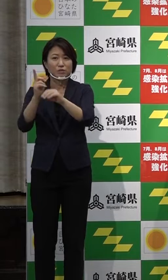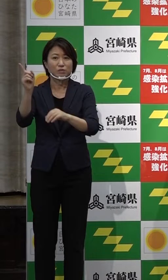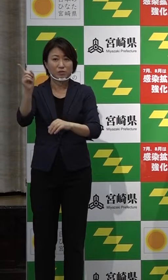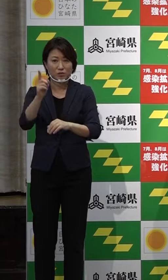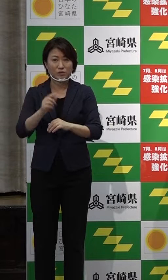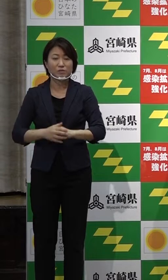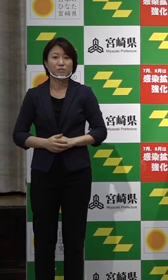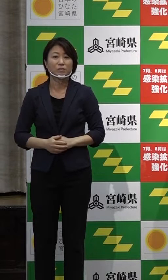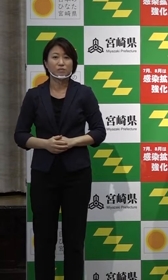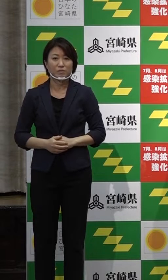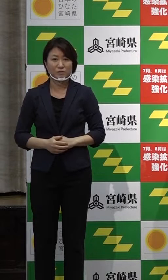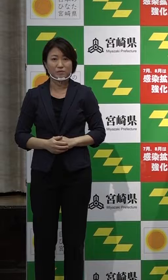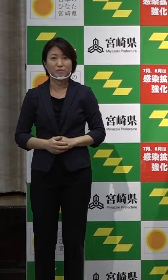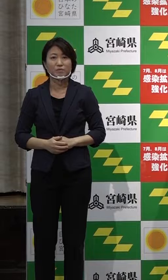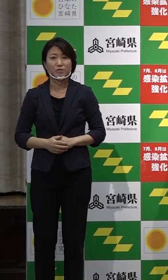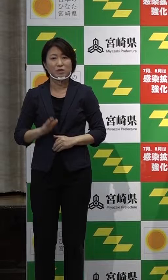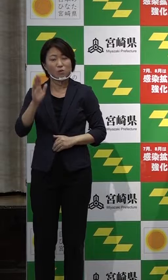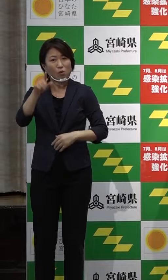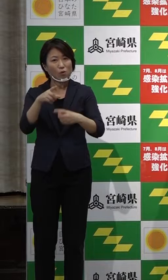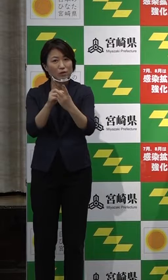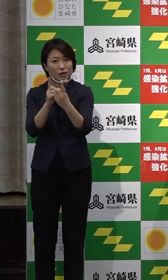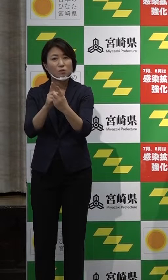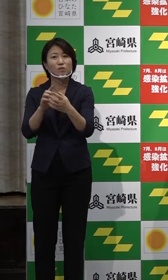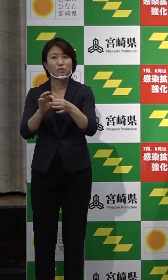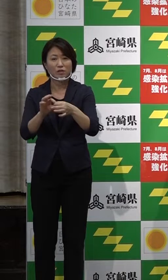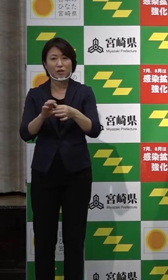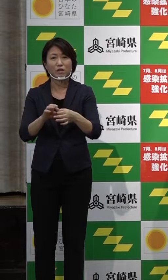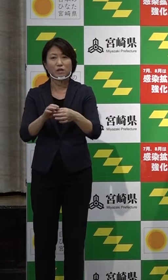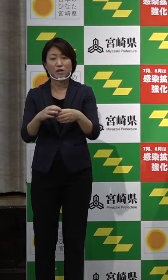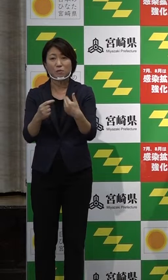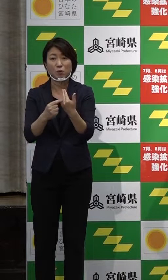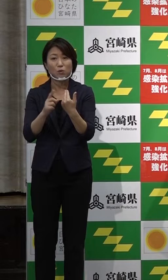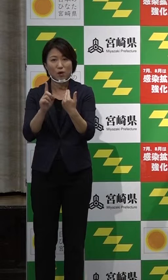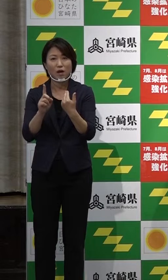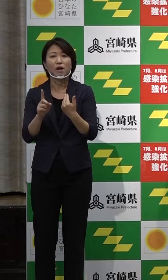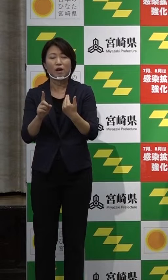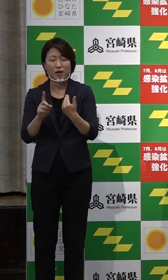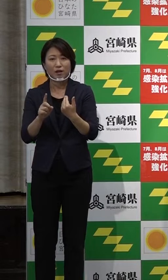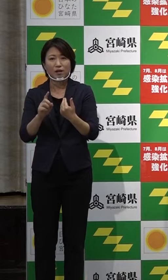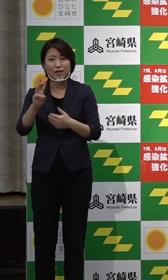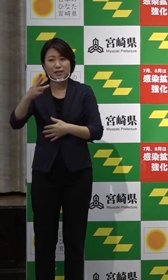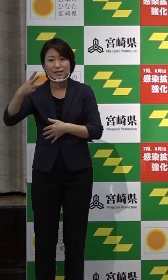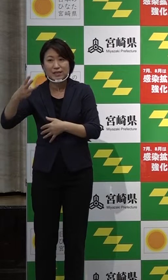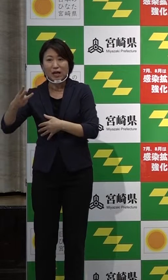であります。今後の対応を見る上でポイントになりますのが、第